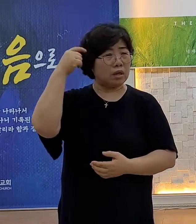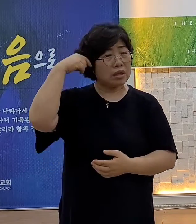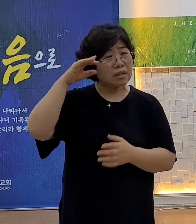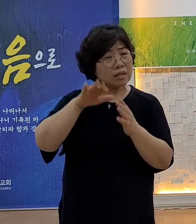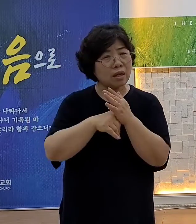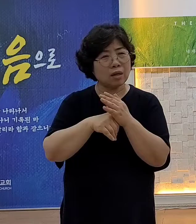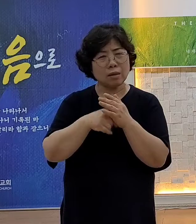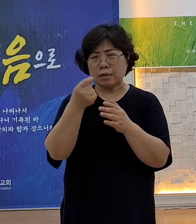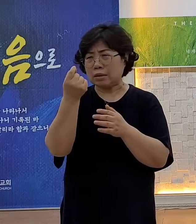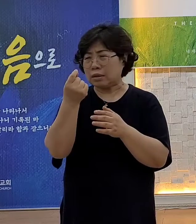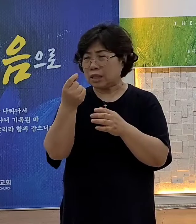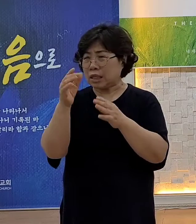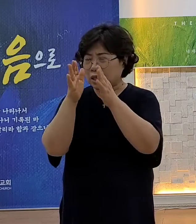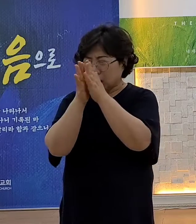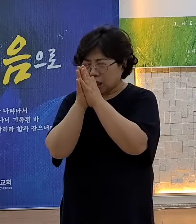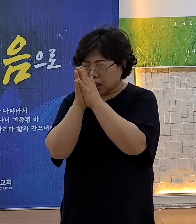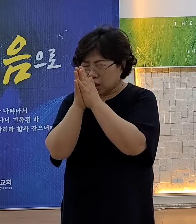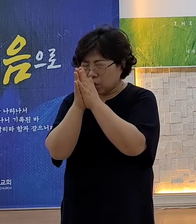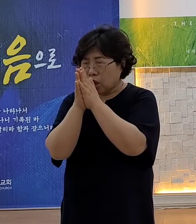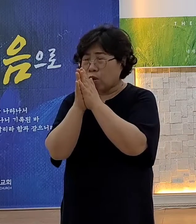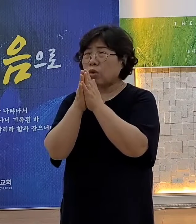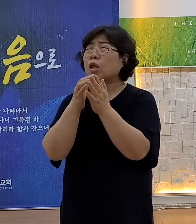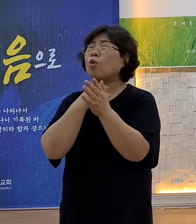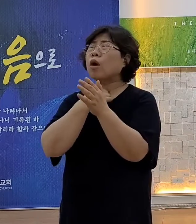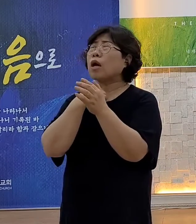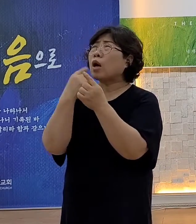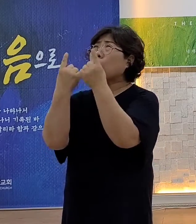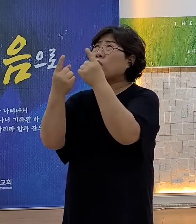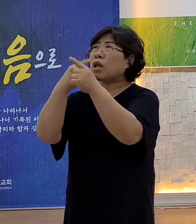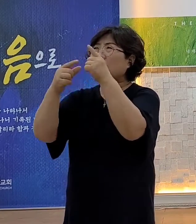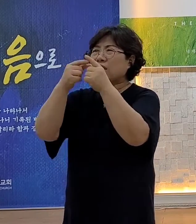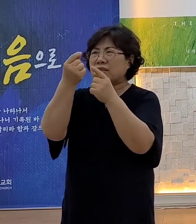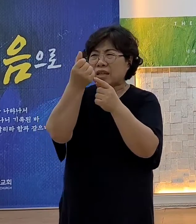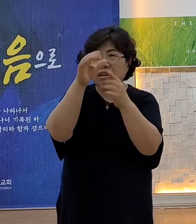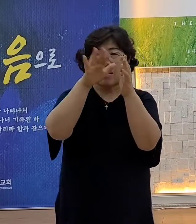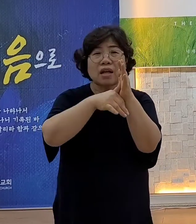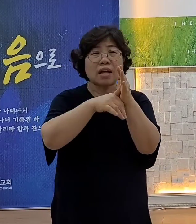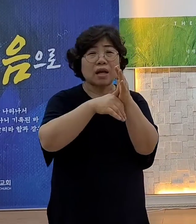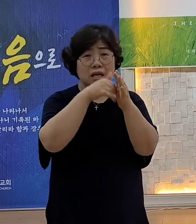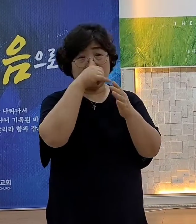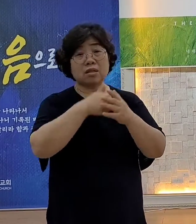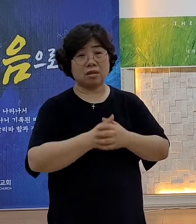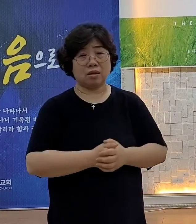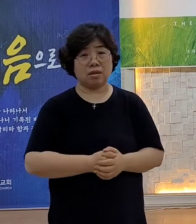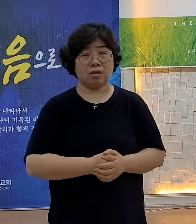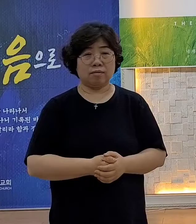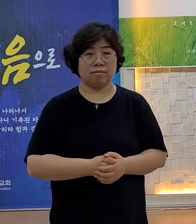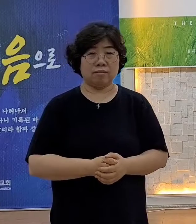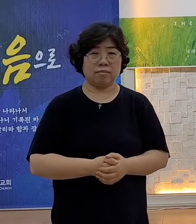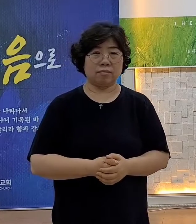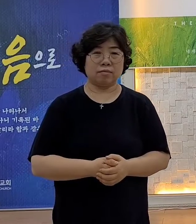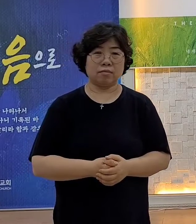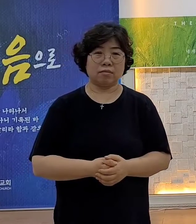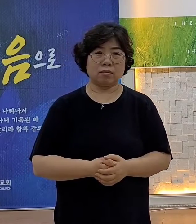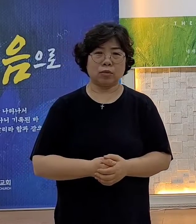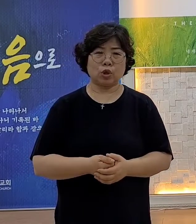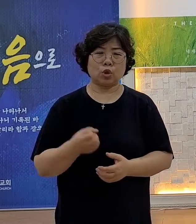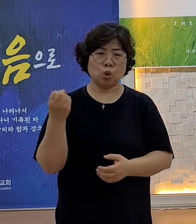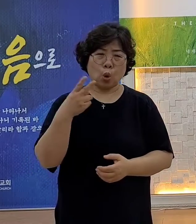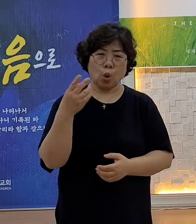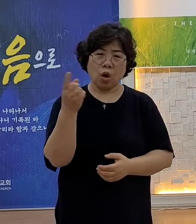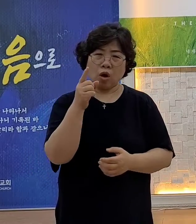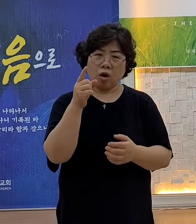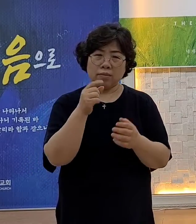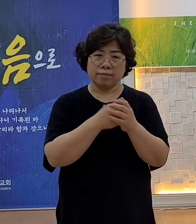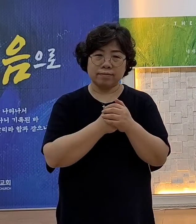그럴 수도 있죠. 내가 구한 것보다 더 좋은 거 주신 하나님일 수도 있지만 진짜 어떨 때는요 너무